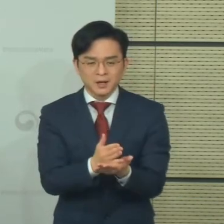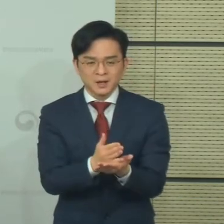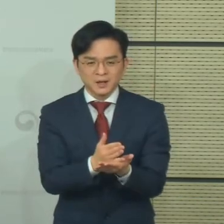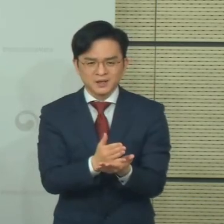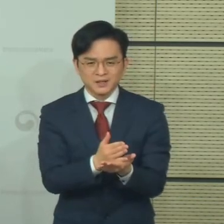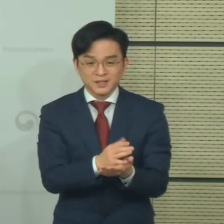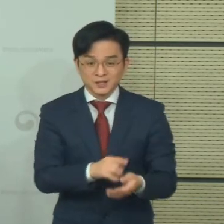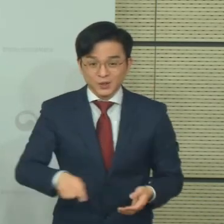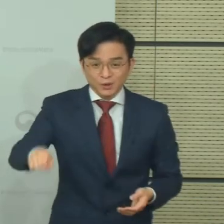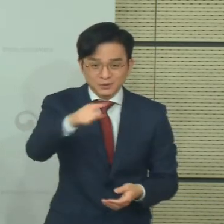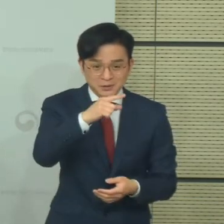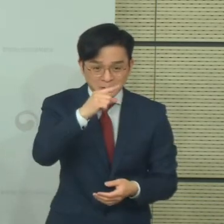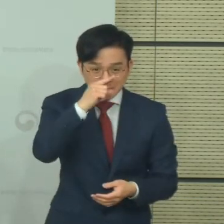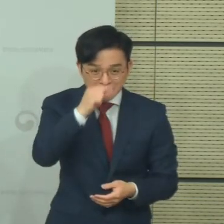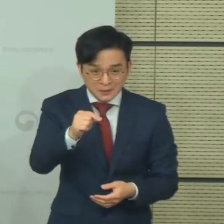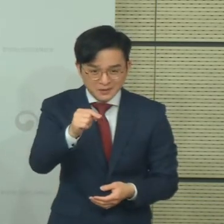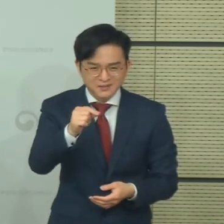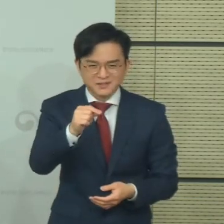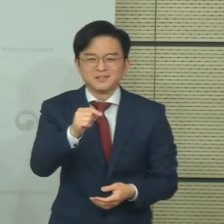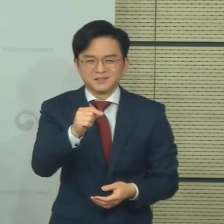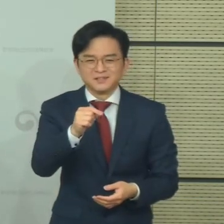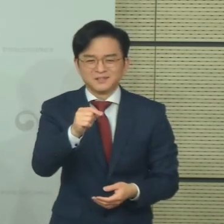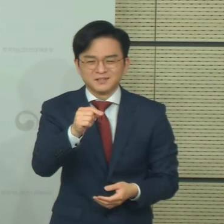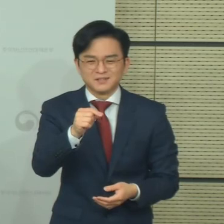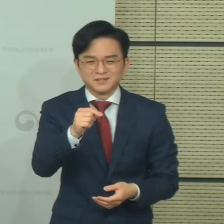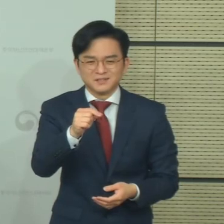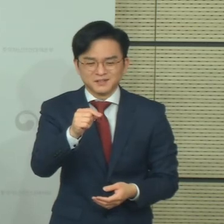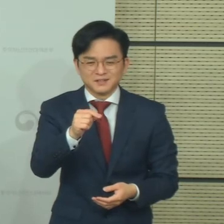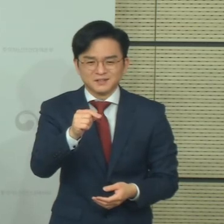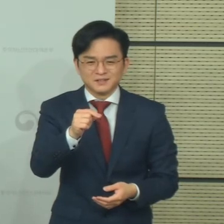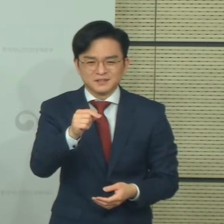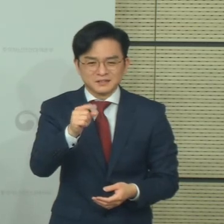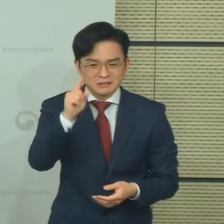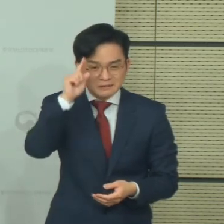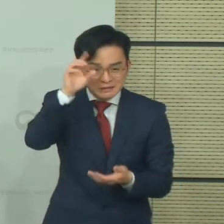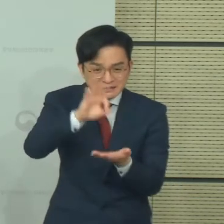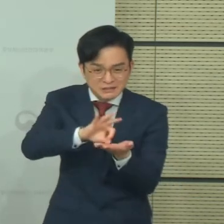이해를 하고 있습니다만은 저희가 일상적인